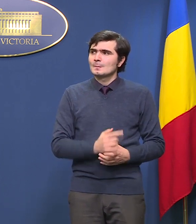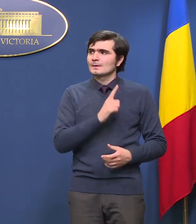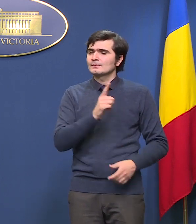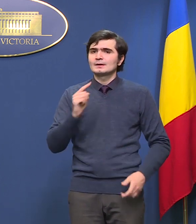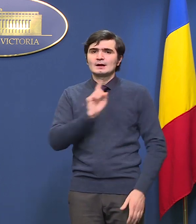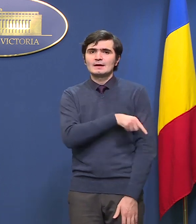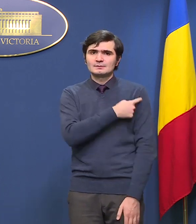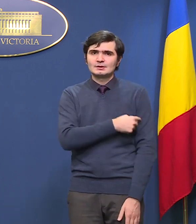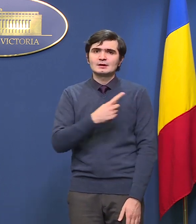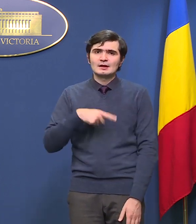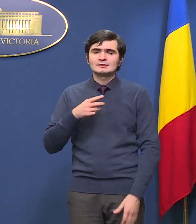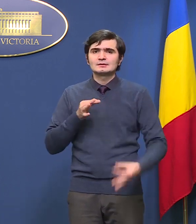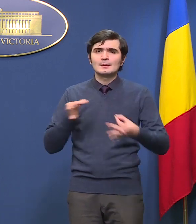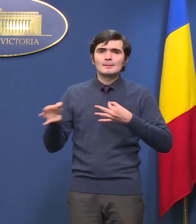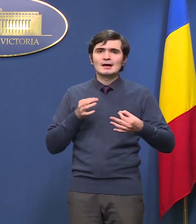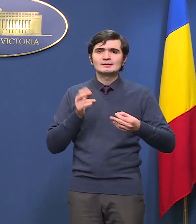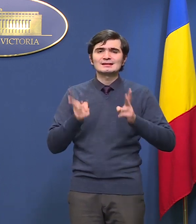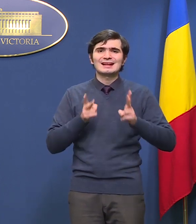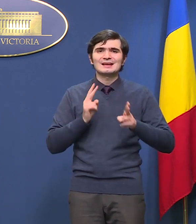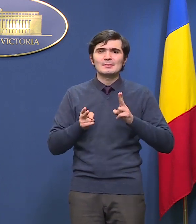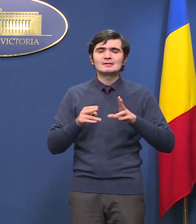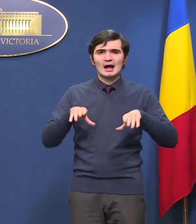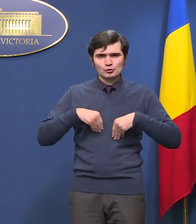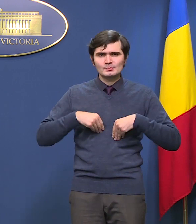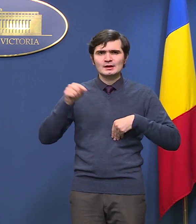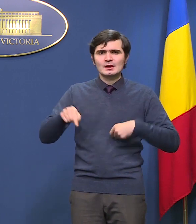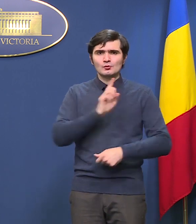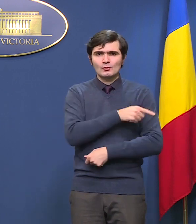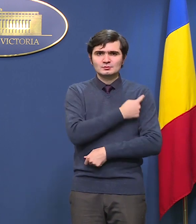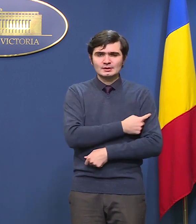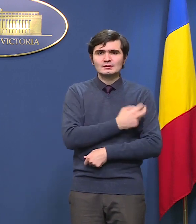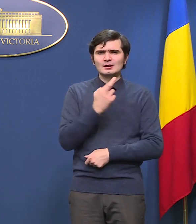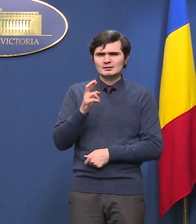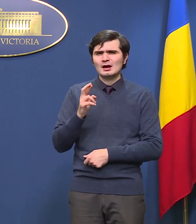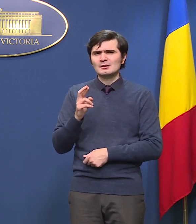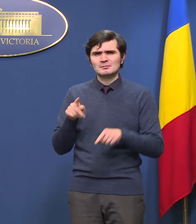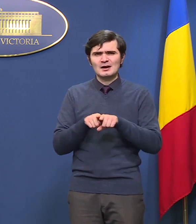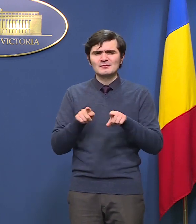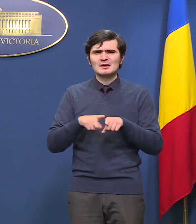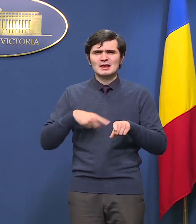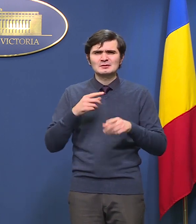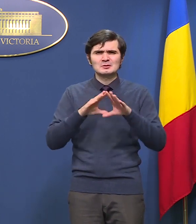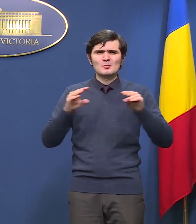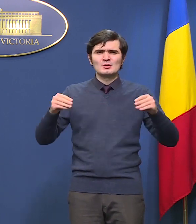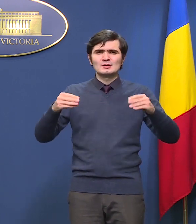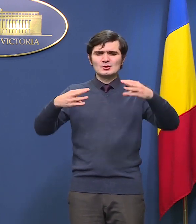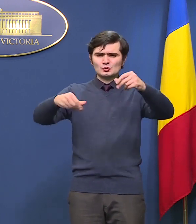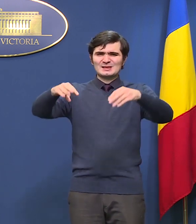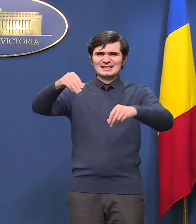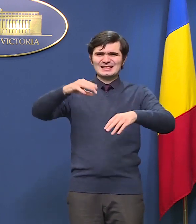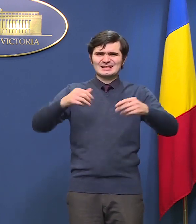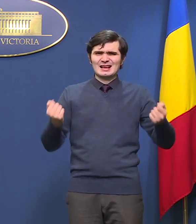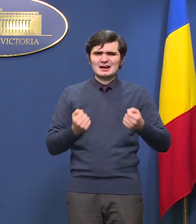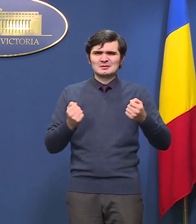plan de tratament adoptat în interiorul spitalului, dar sunt tot felul de substanțe active despre care se vorbește, cum